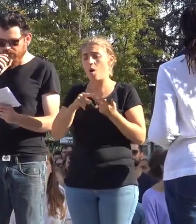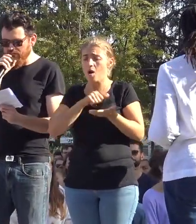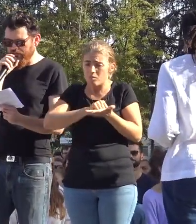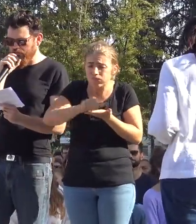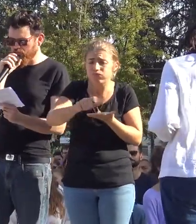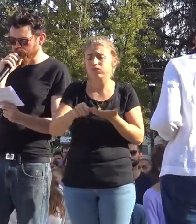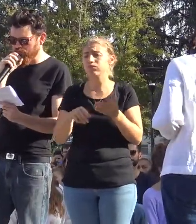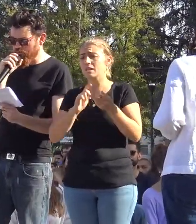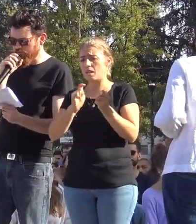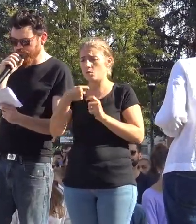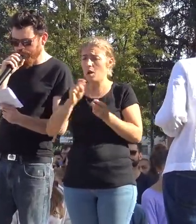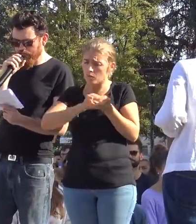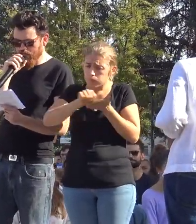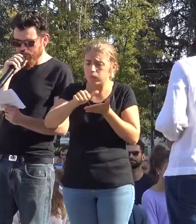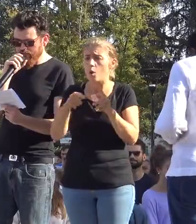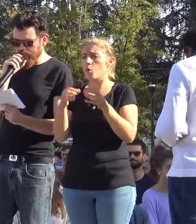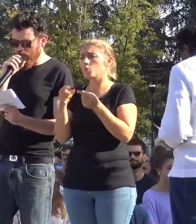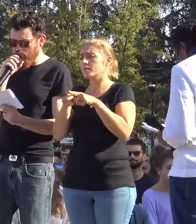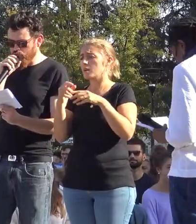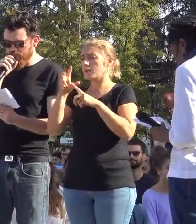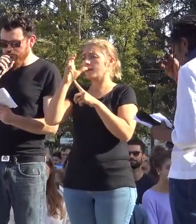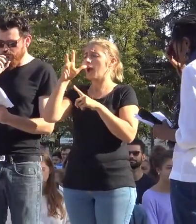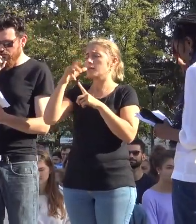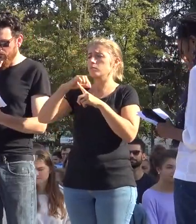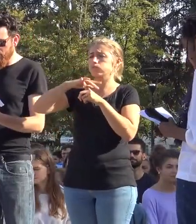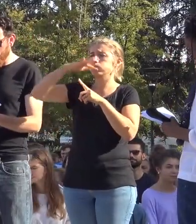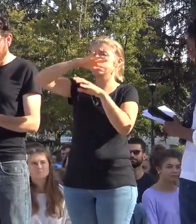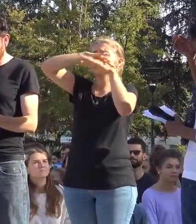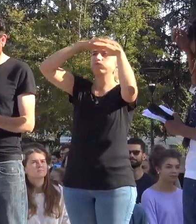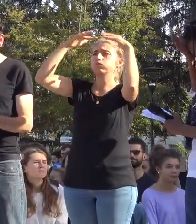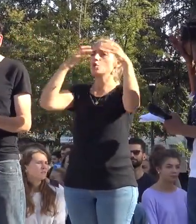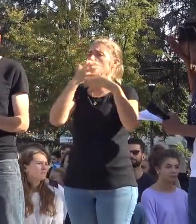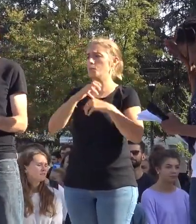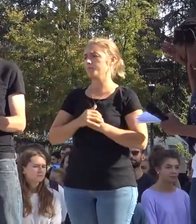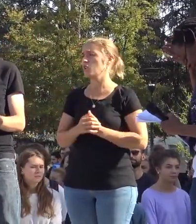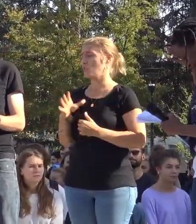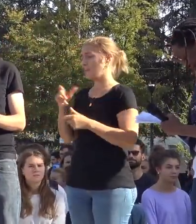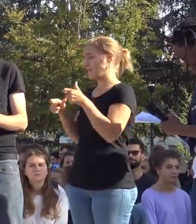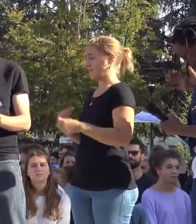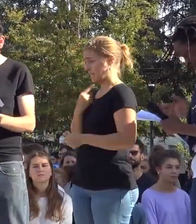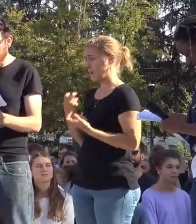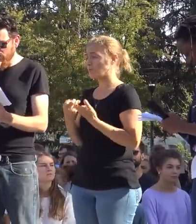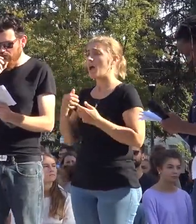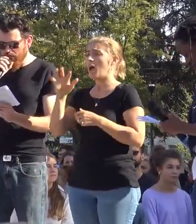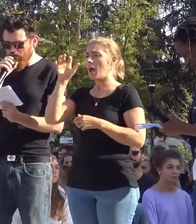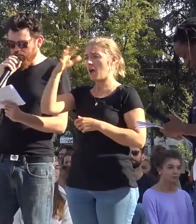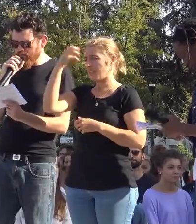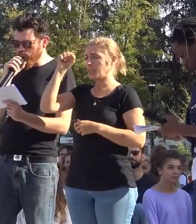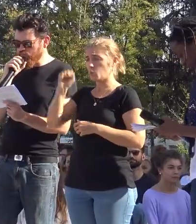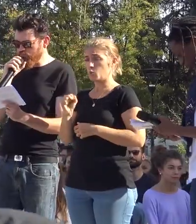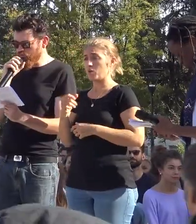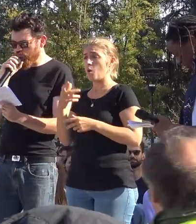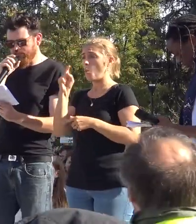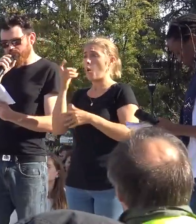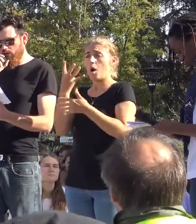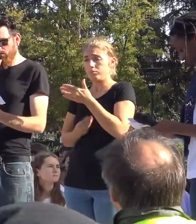des gaz à effet de serre qui réchauffent le climat. Certains en subissent déjà les conséquences, comme la pénurie d'eau en Afrique du Sud. Et si